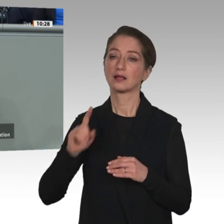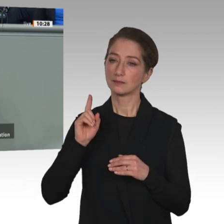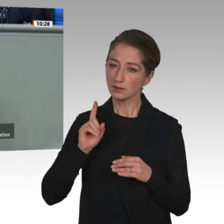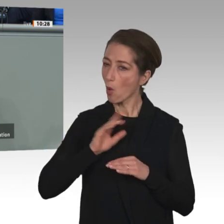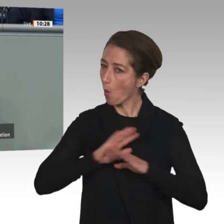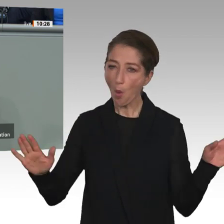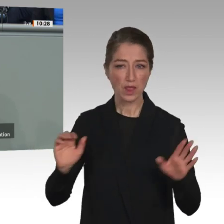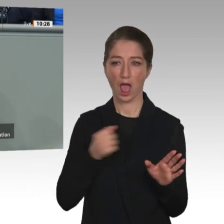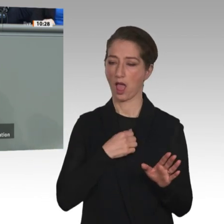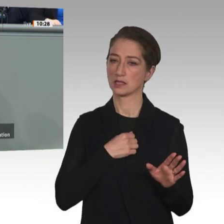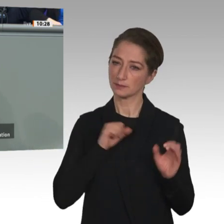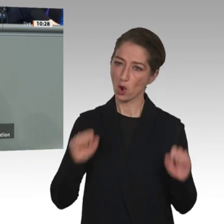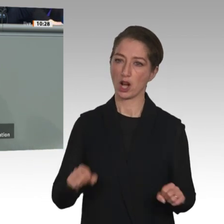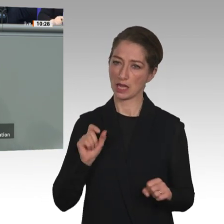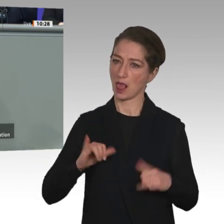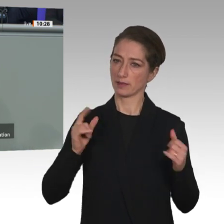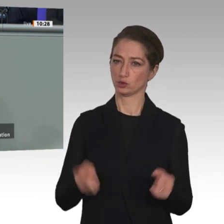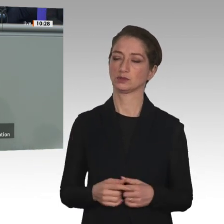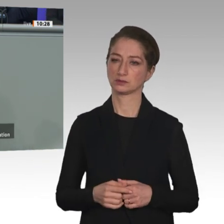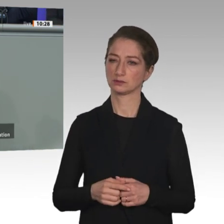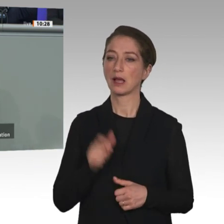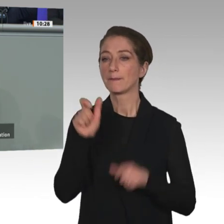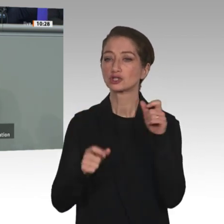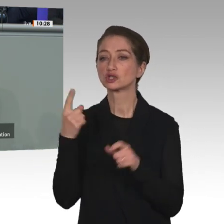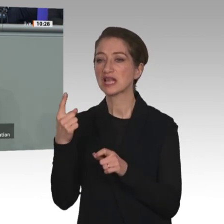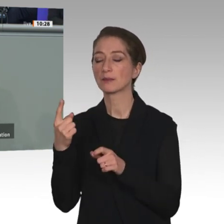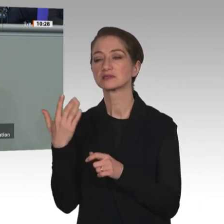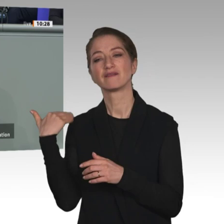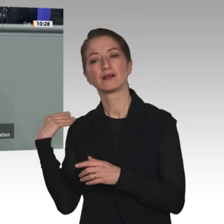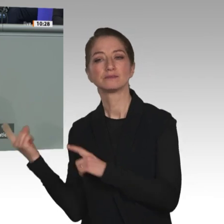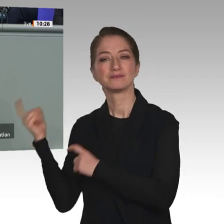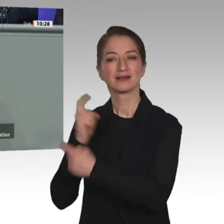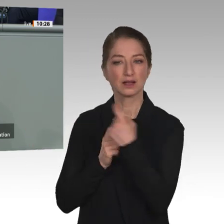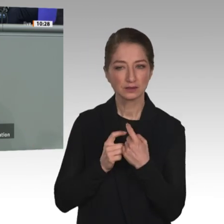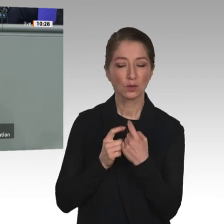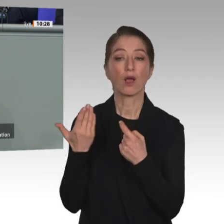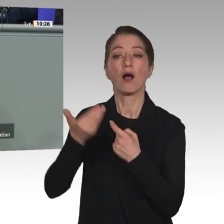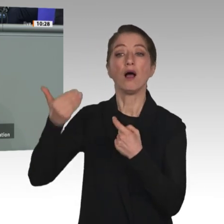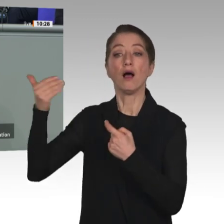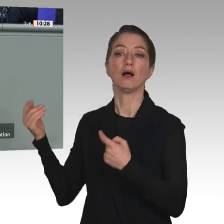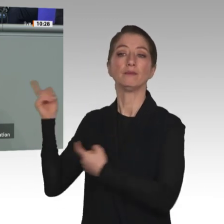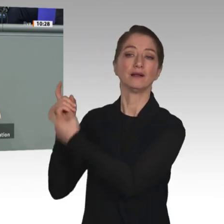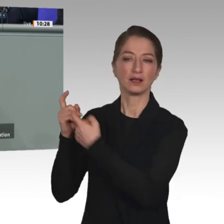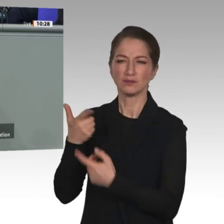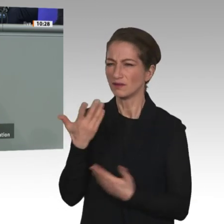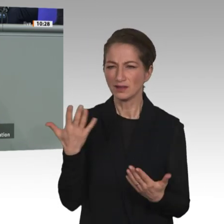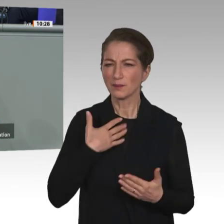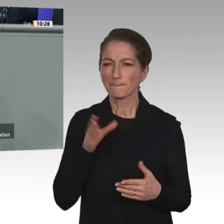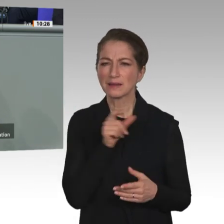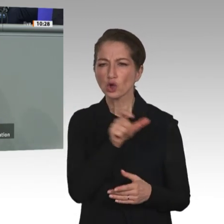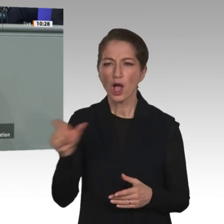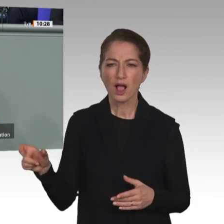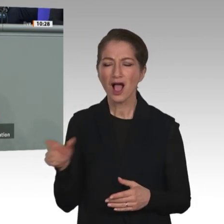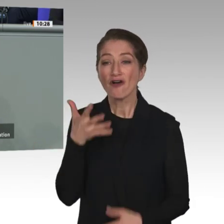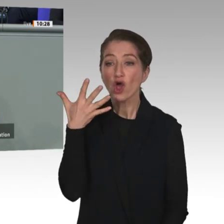familiärer Einwanderungsgeschichte. Es sind 25% unserer Mitbürgerinnen und Mitbürger. Sie fordern von uns